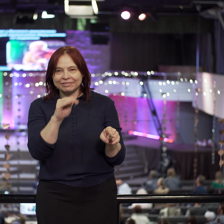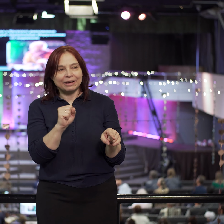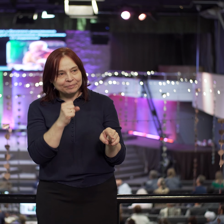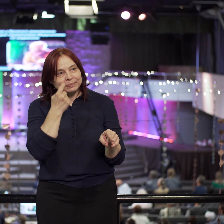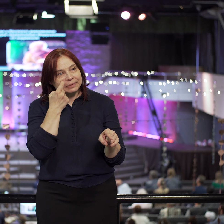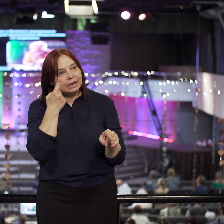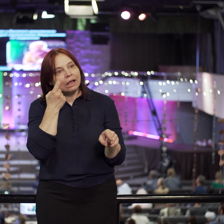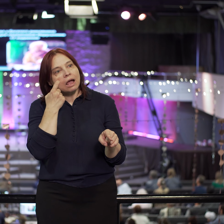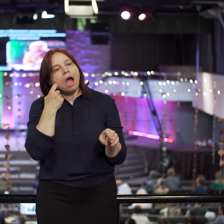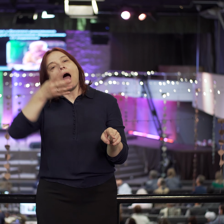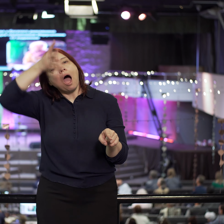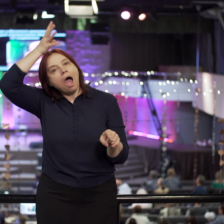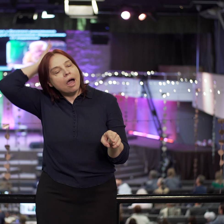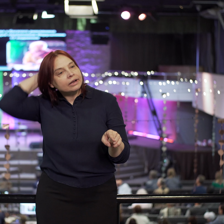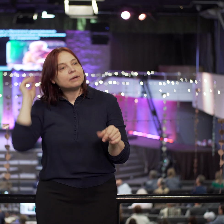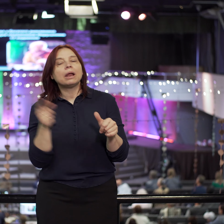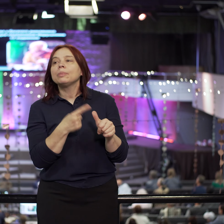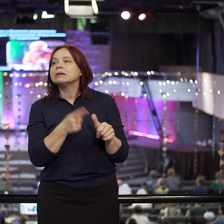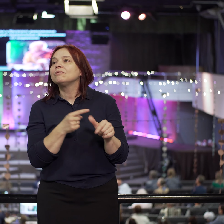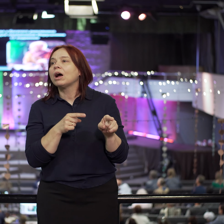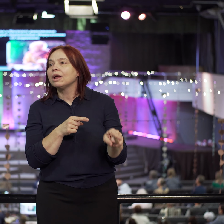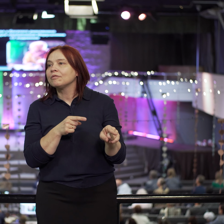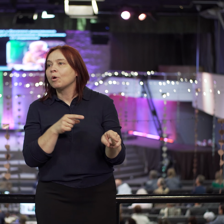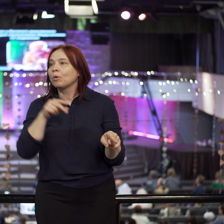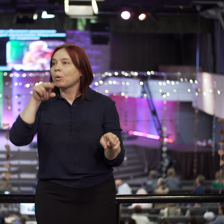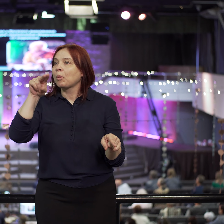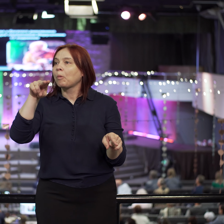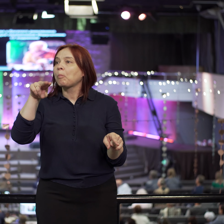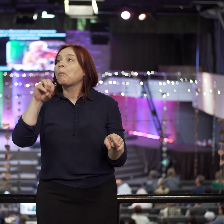А как его звали римляне или греки? Петр.